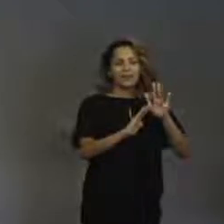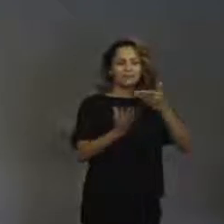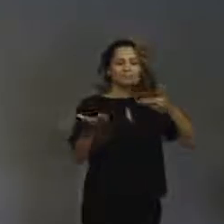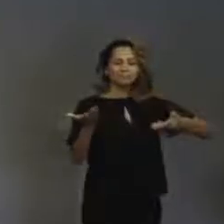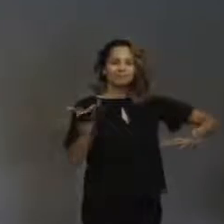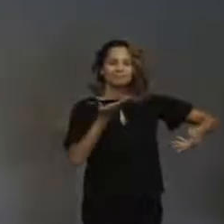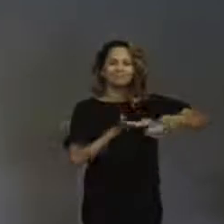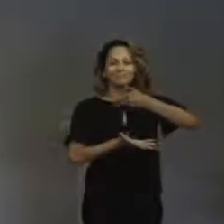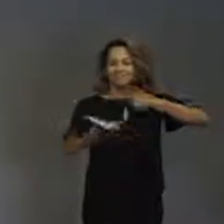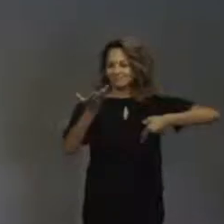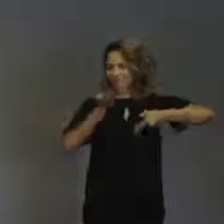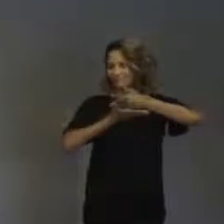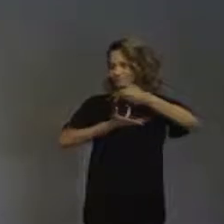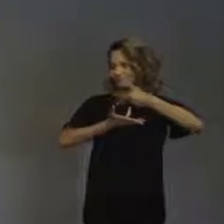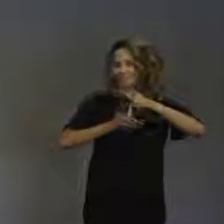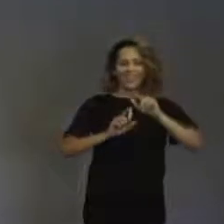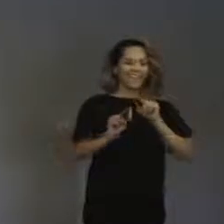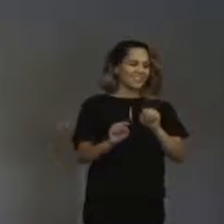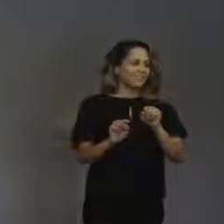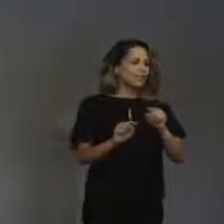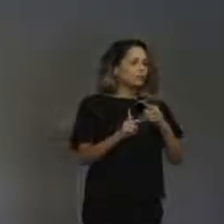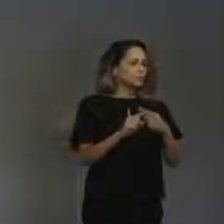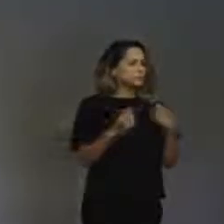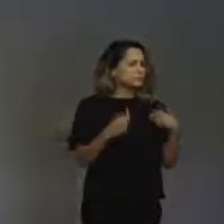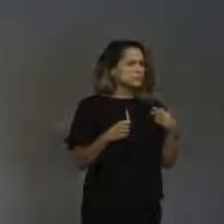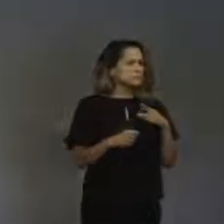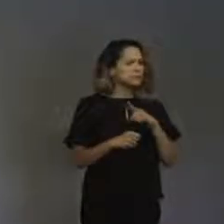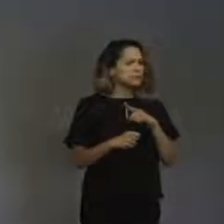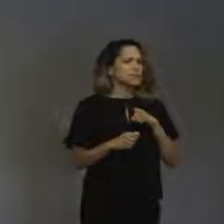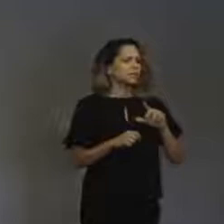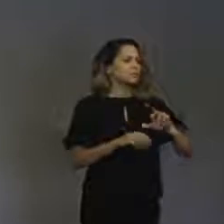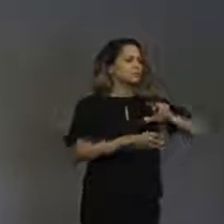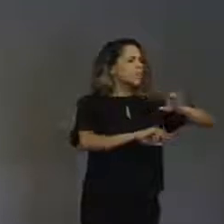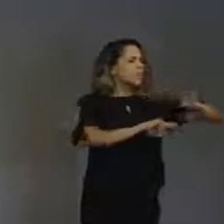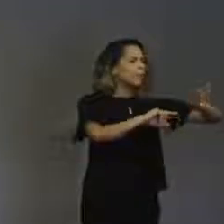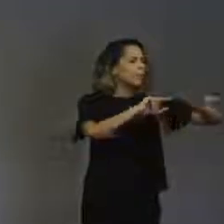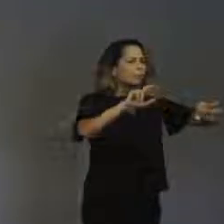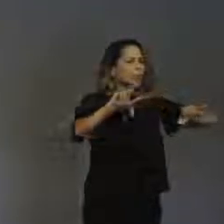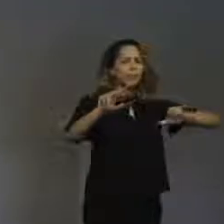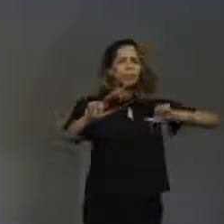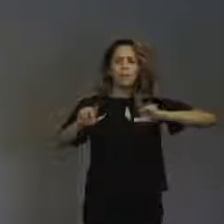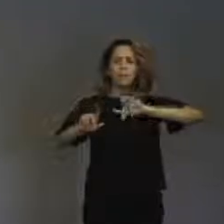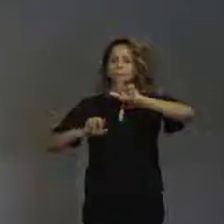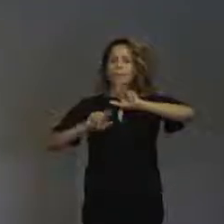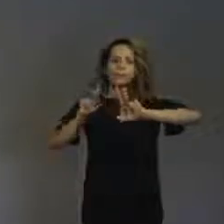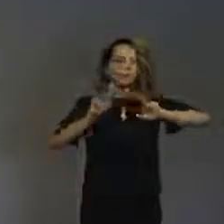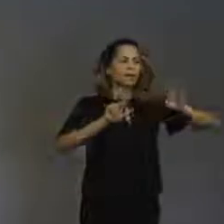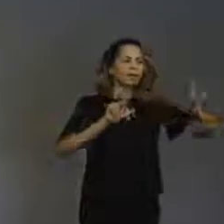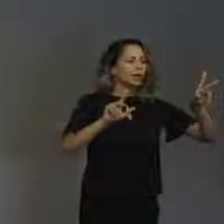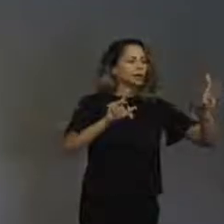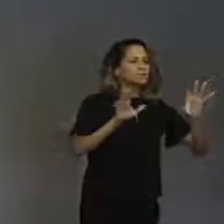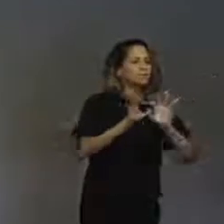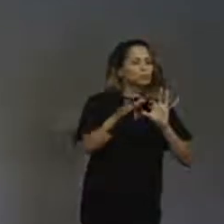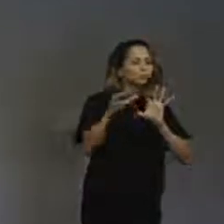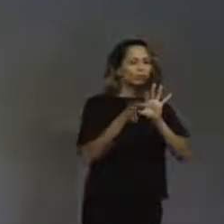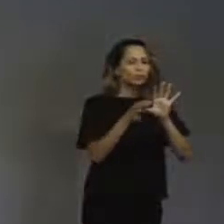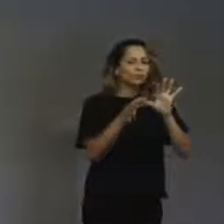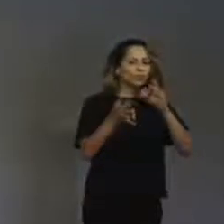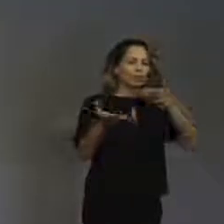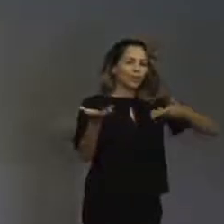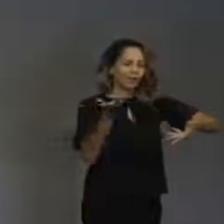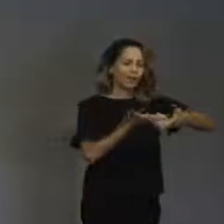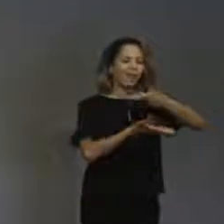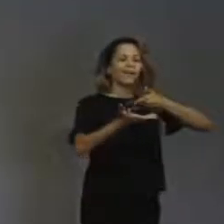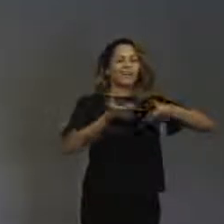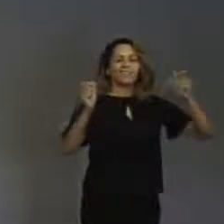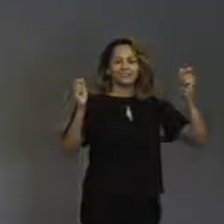Porque, efetivamente, a gente tem que se valer desse grande conjunto de repertórios que a gente pode utilizar para lidar com as complexidades do nosso